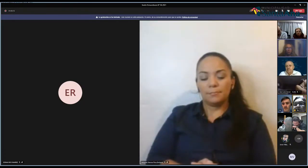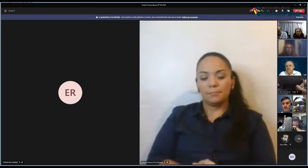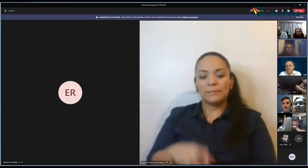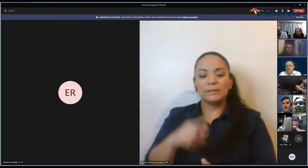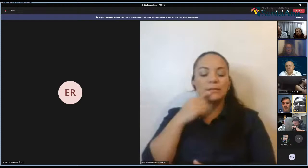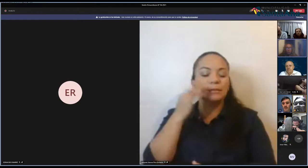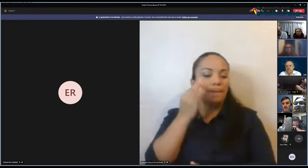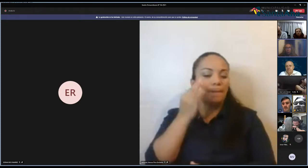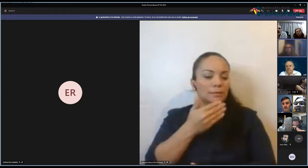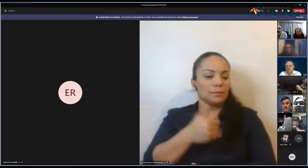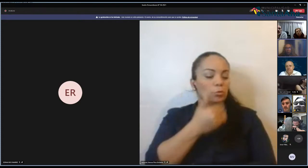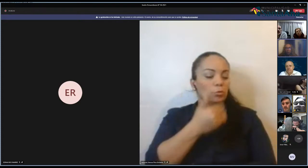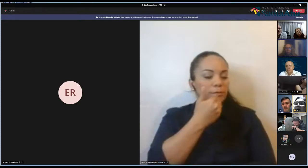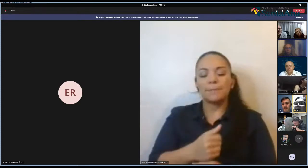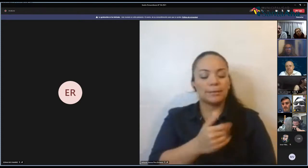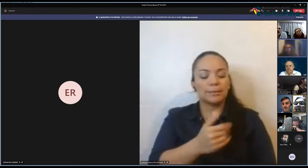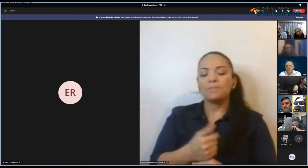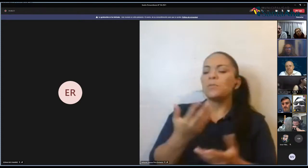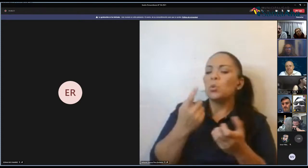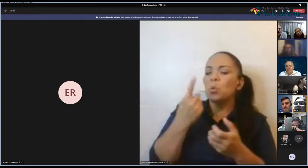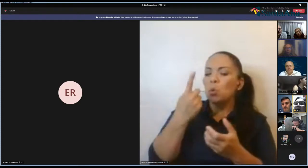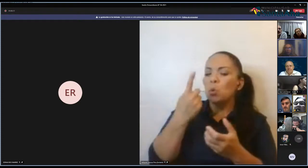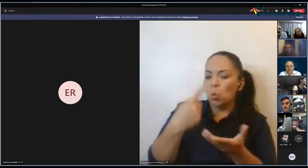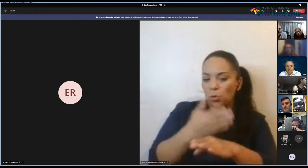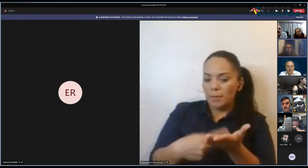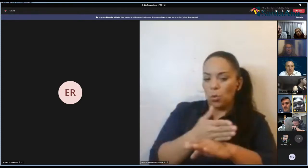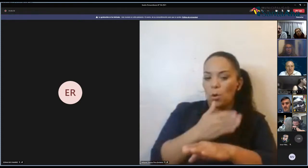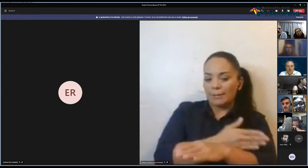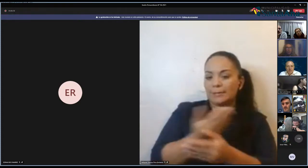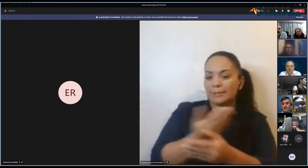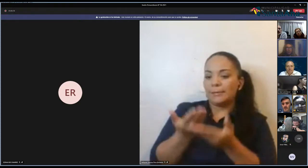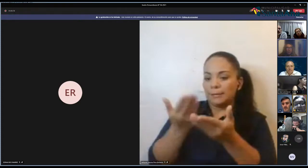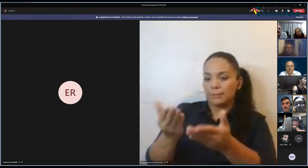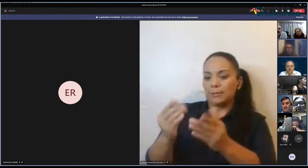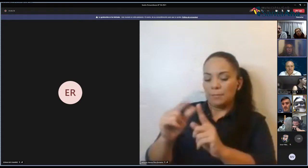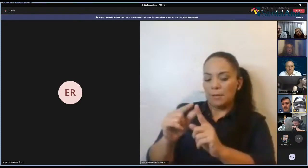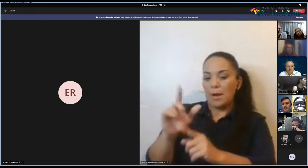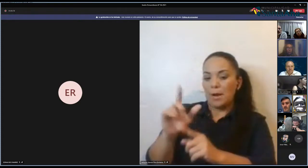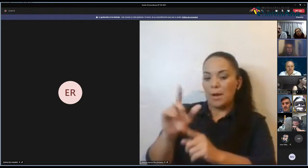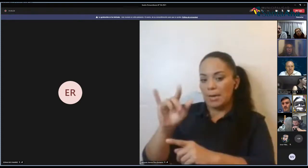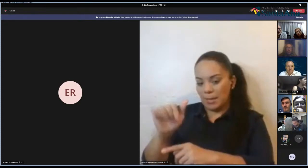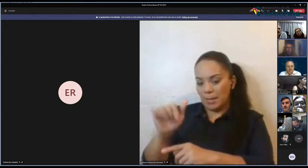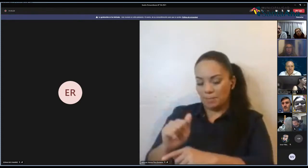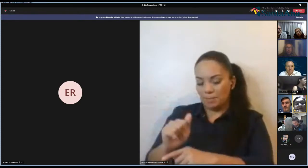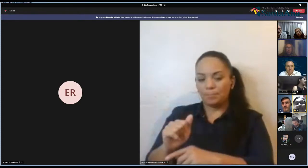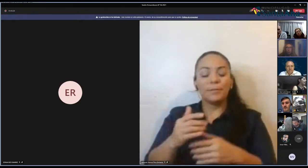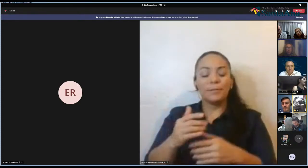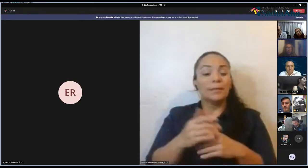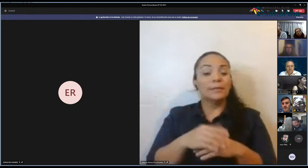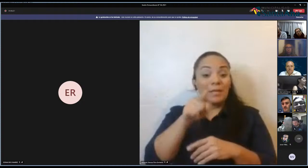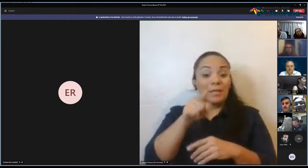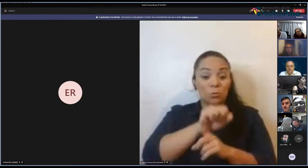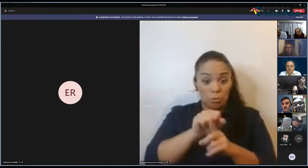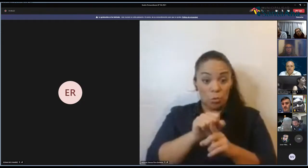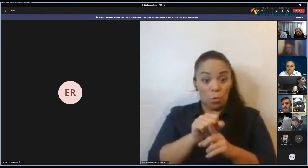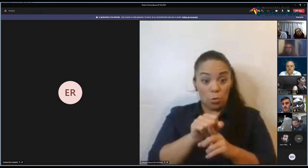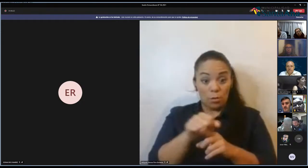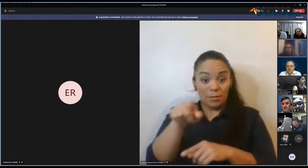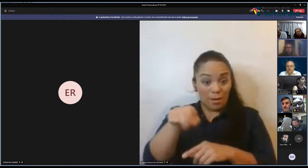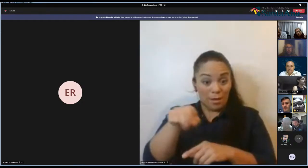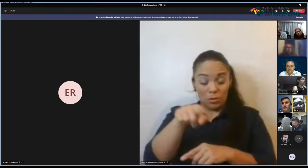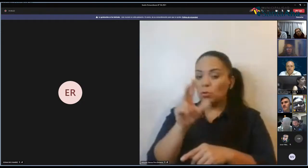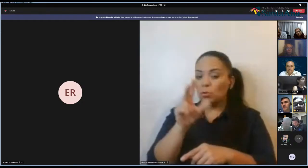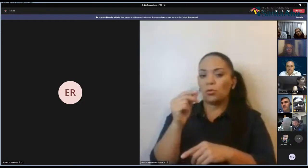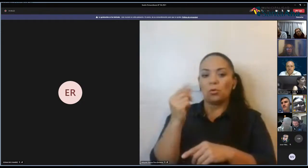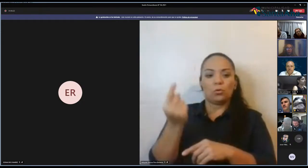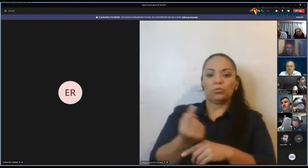quiero hacer un comentario antes de darle la palabra a doña lydia y es que esta situación que tienen ellos es una situación no sólo no